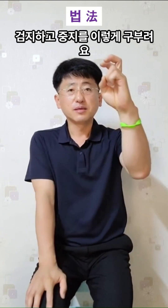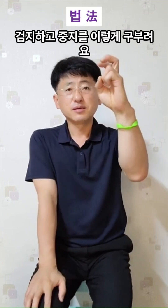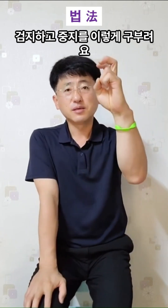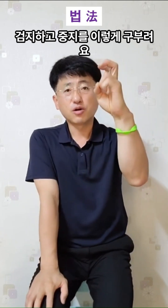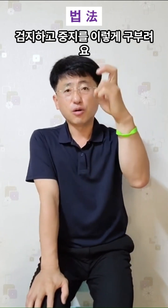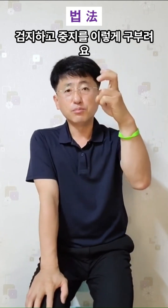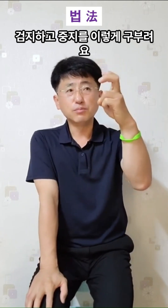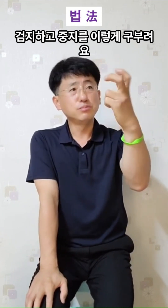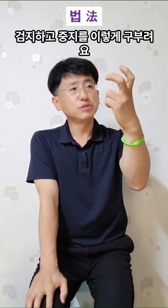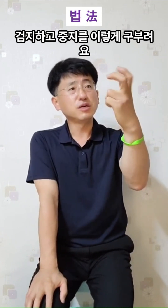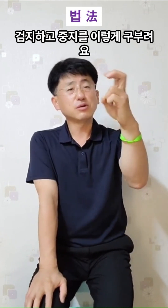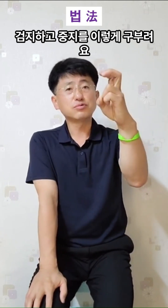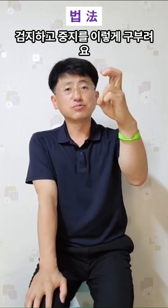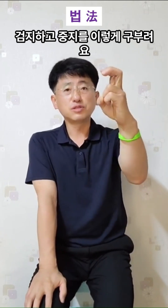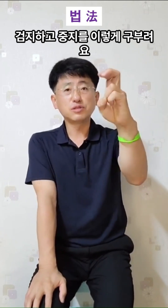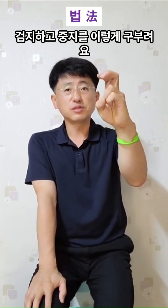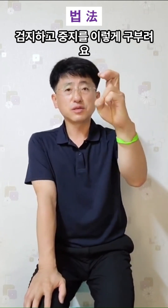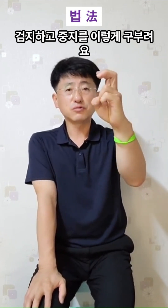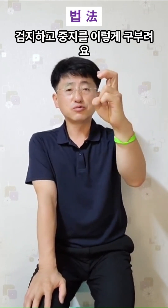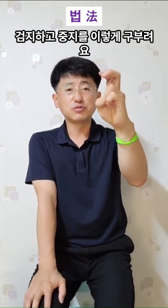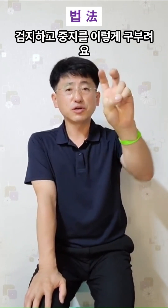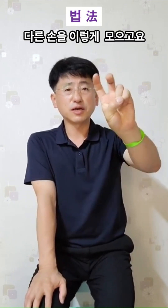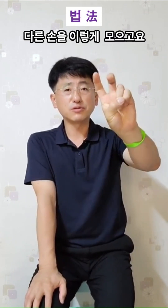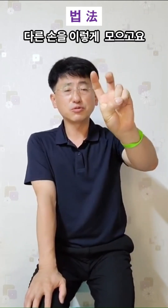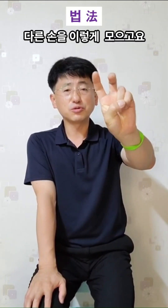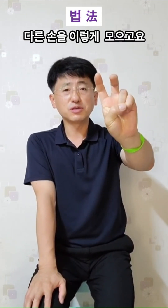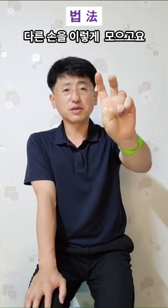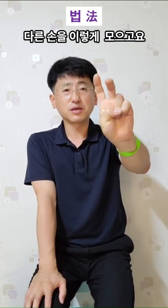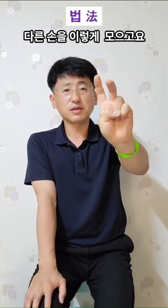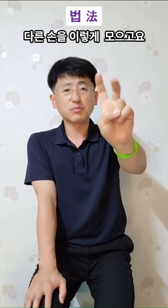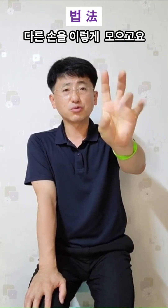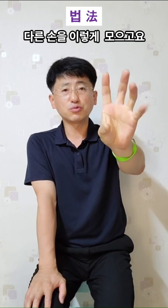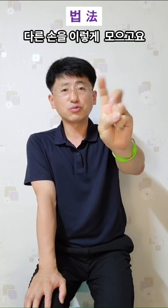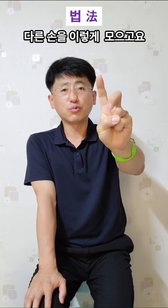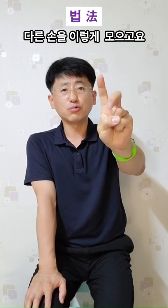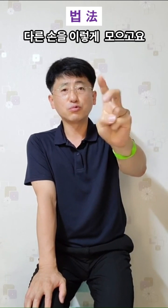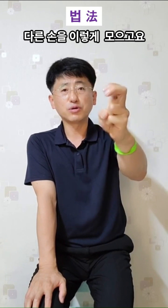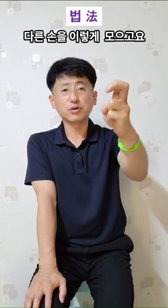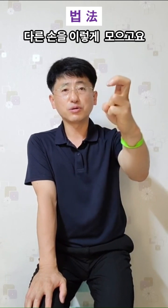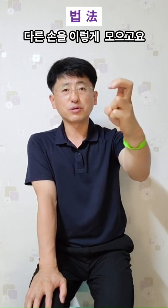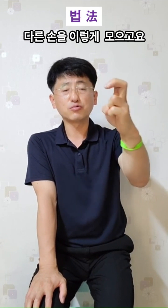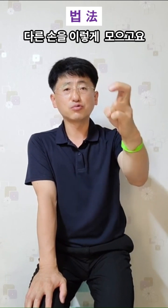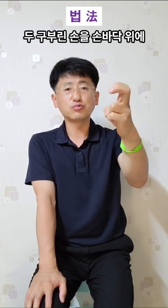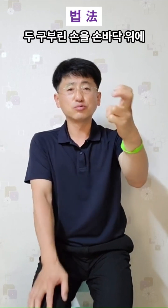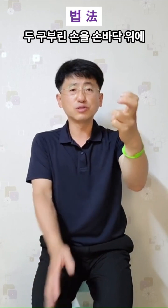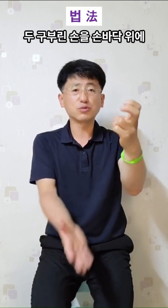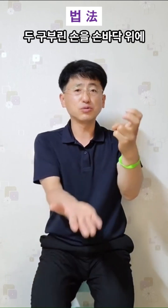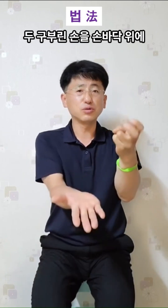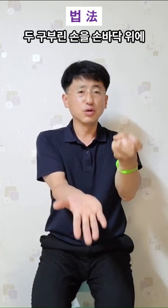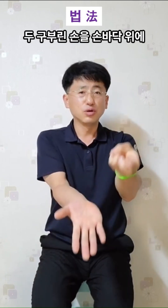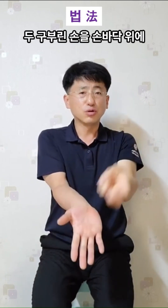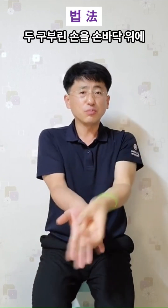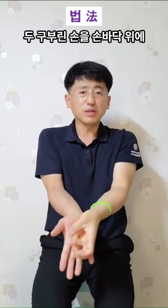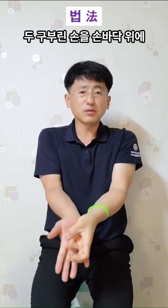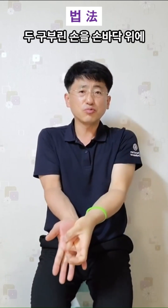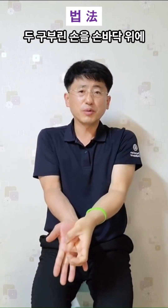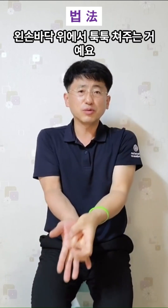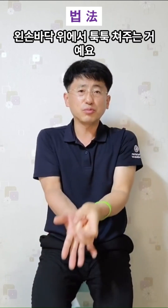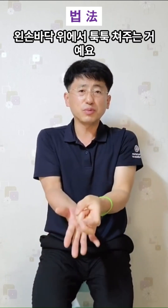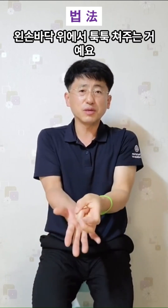이 검지하고 중지를 이렇게 구부려요. 다른 손은 이렇게 손으로 모으고요. 이 두 구부린 손을 손바닥 위에, 왼손바닥